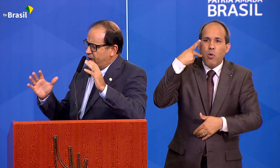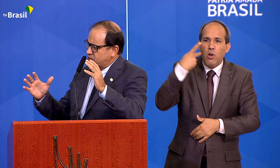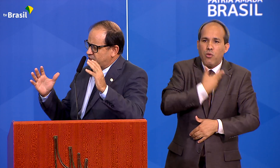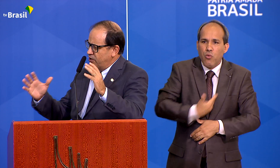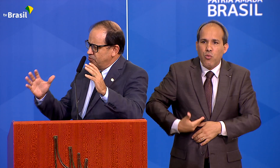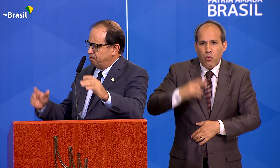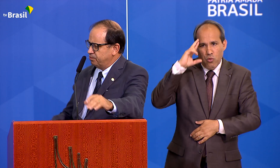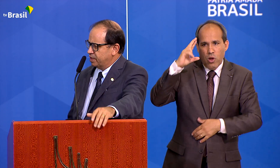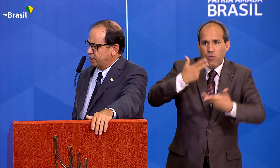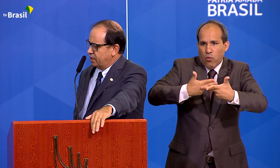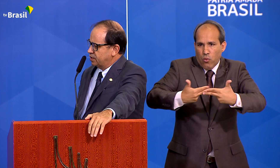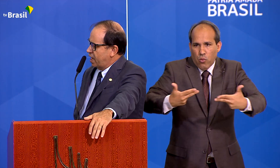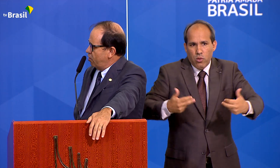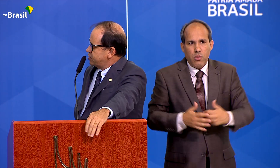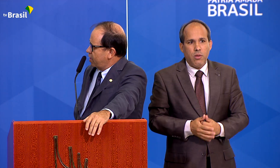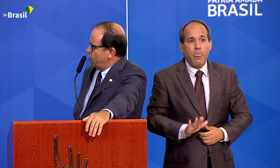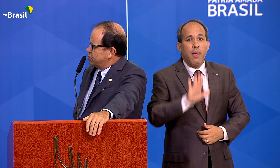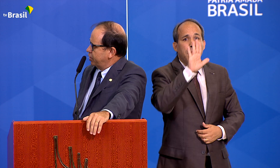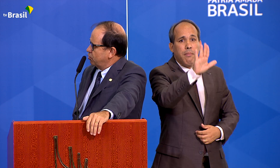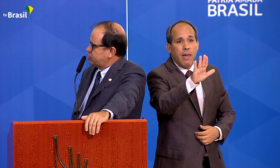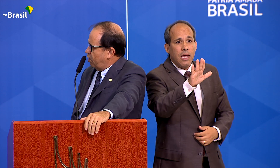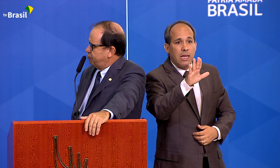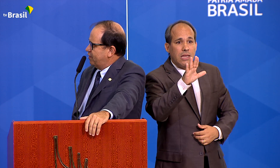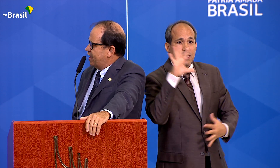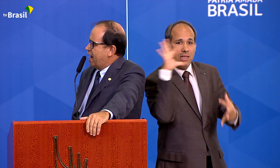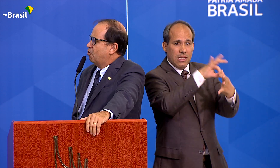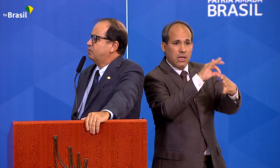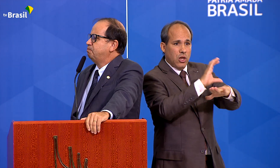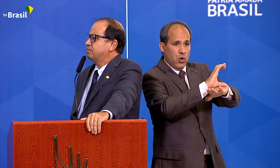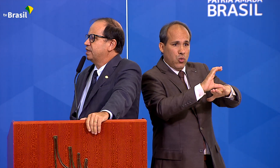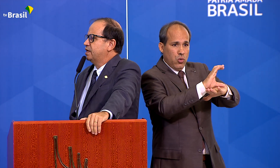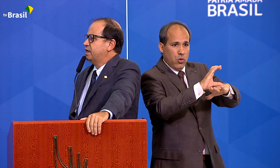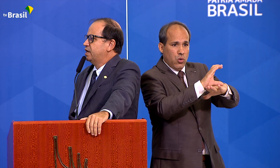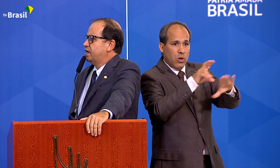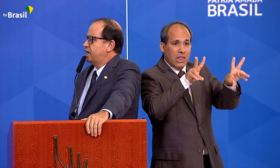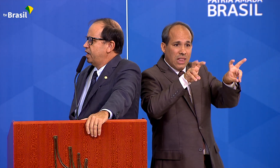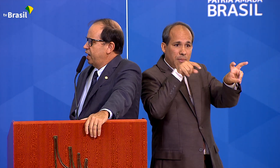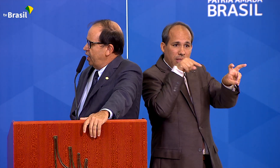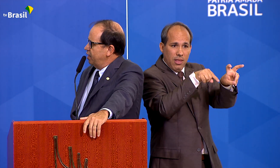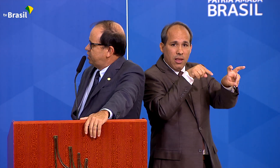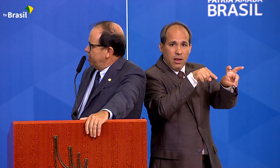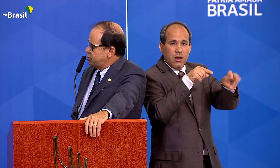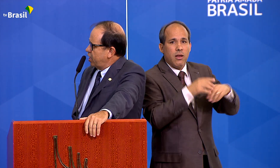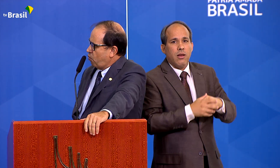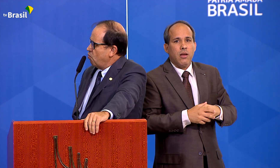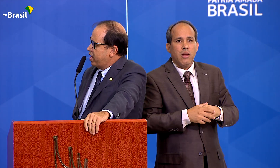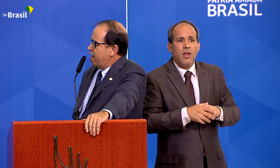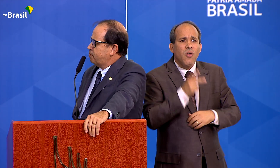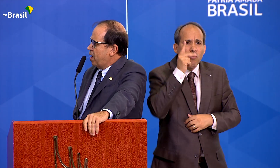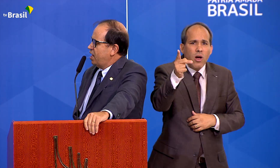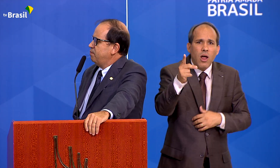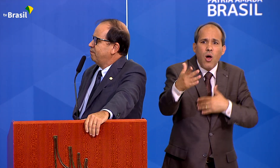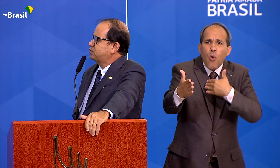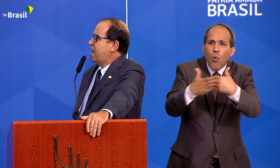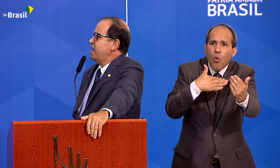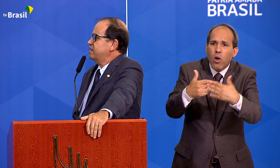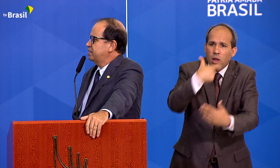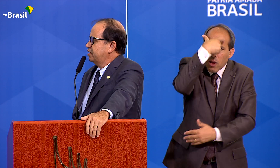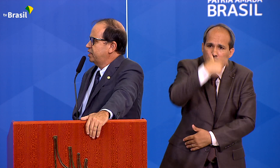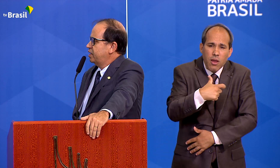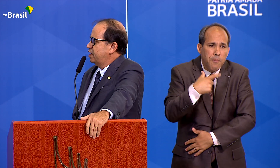é a expressão da nossa Constituição Federal E ela diz que qualquer